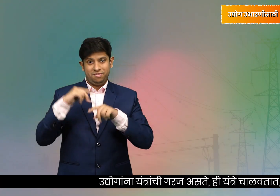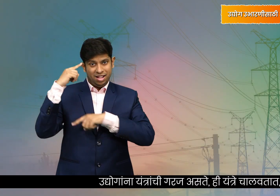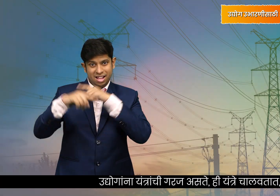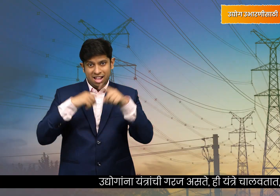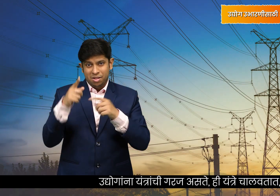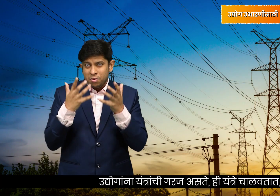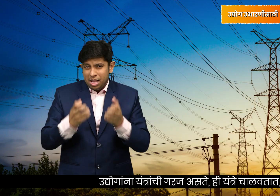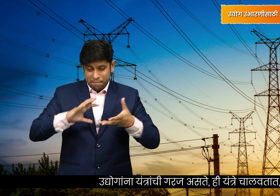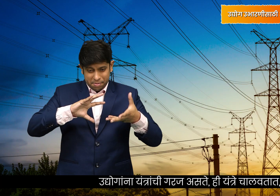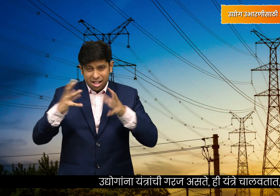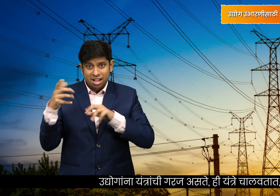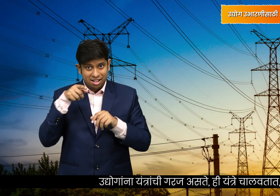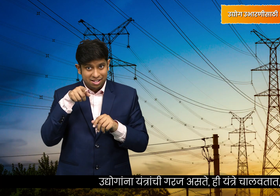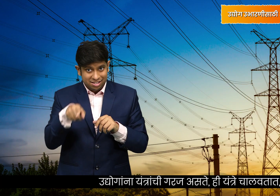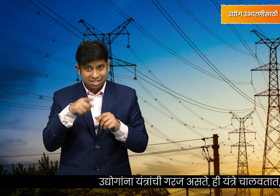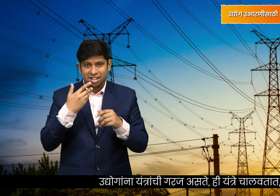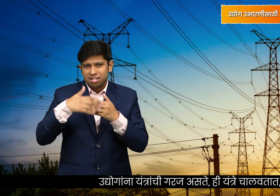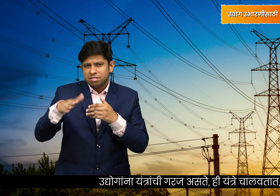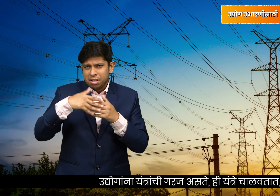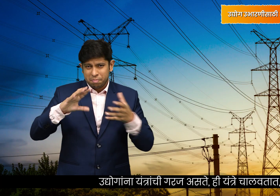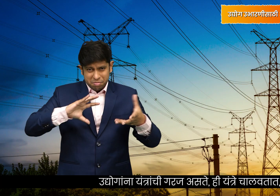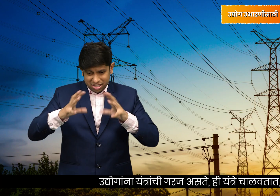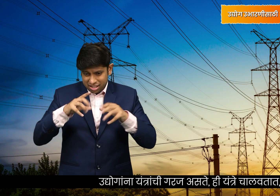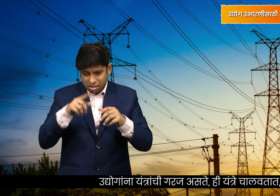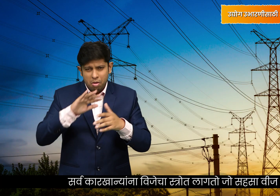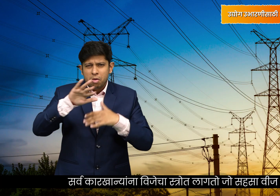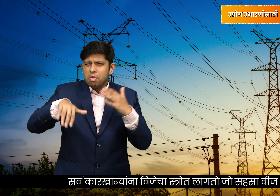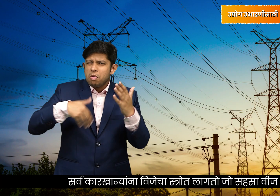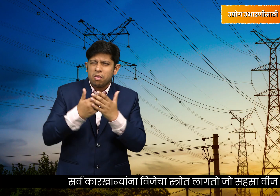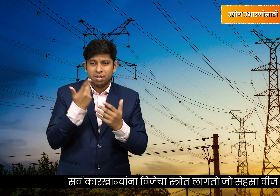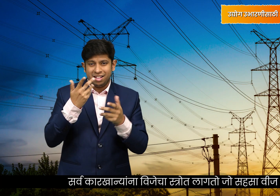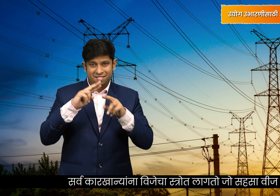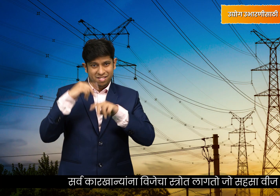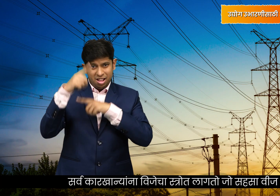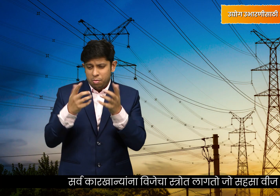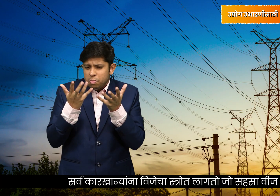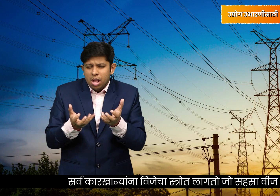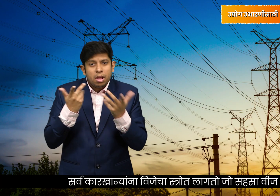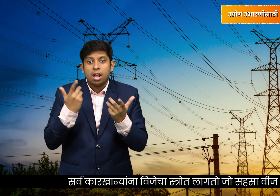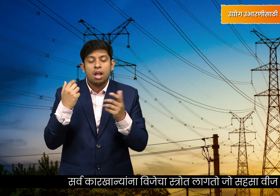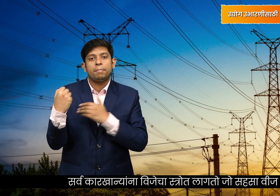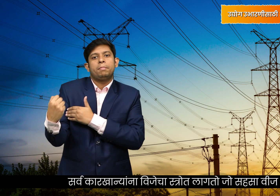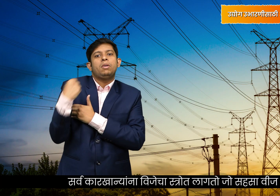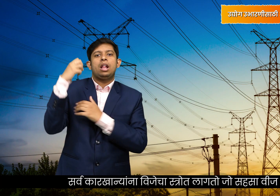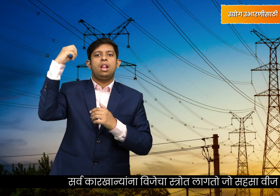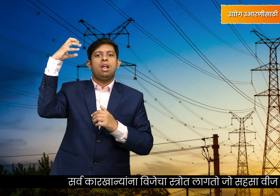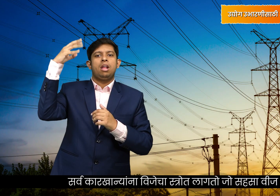उद्योगांना यंत्राची गरज असते. ही यंत्रे चालवतात. सर्व कारखान्याच्या विजेचा स्रोत लागतो